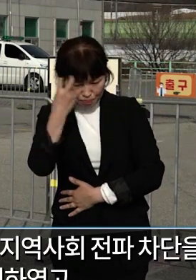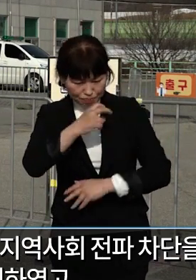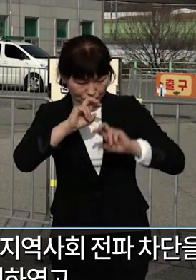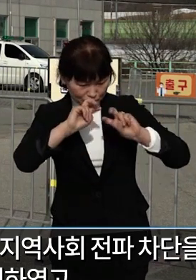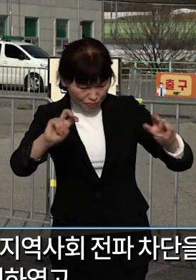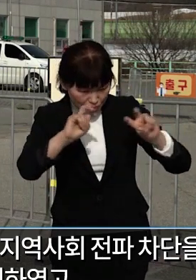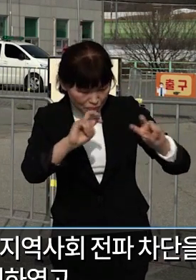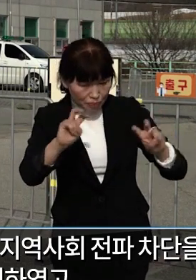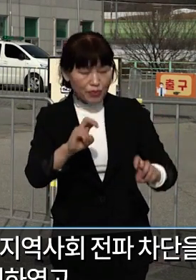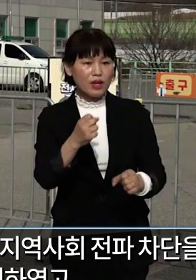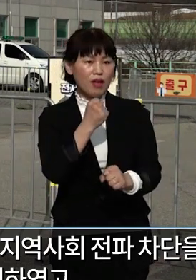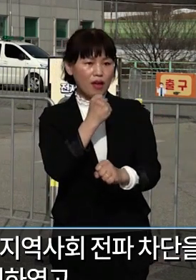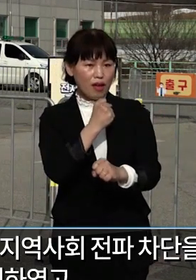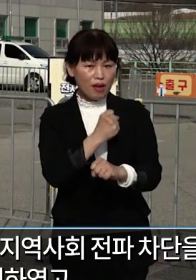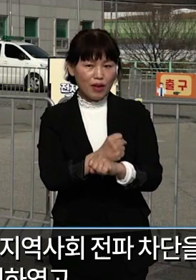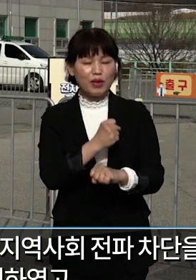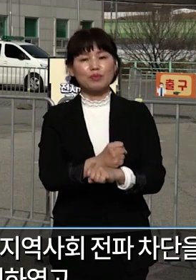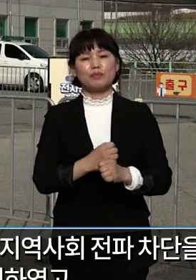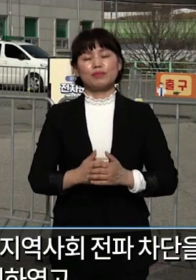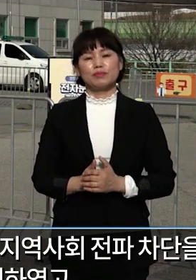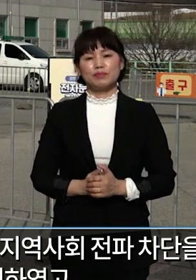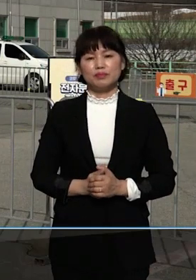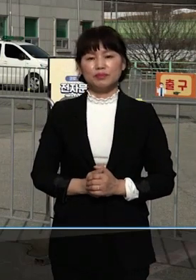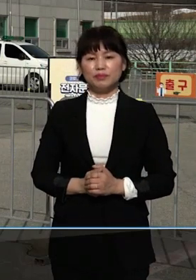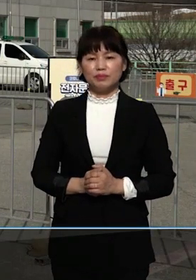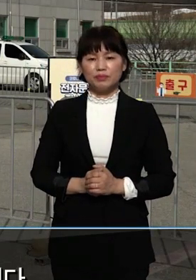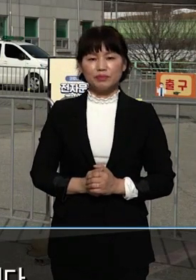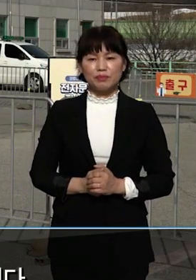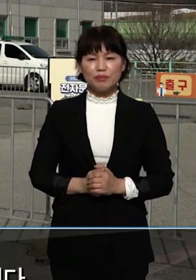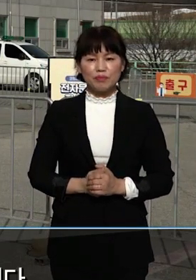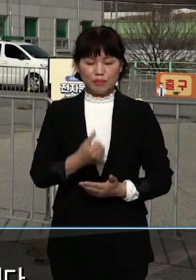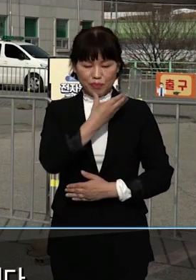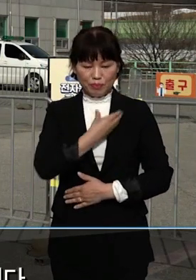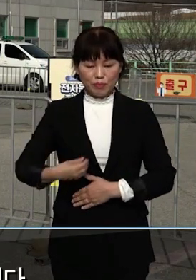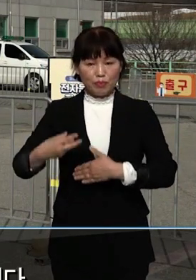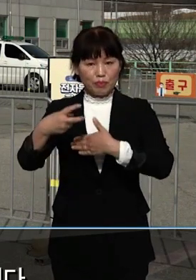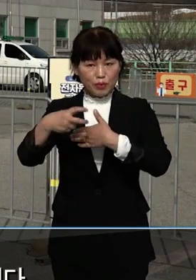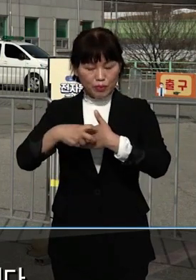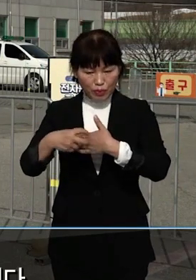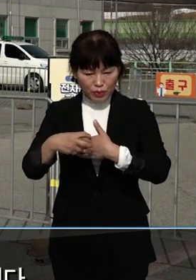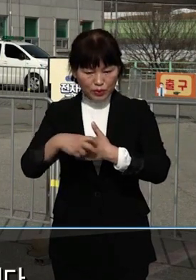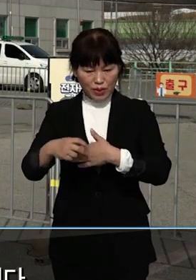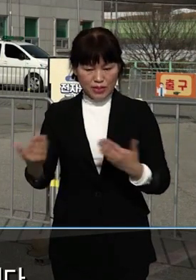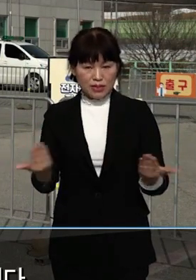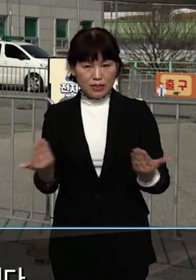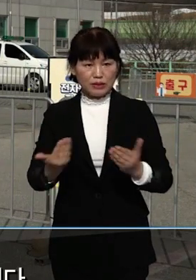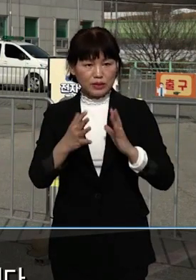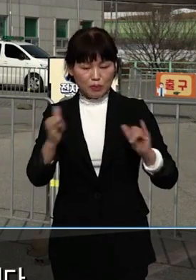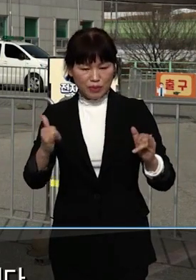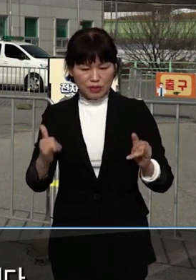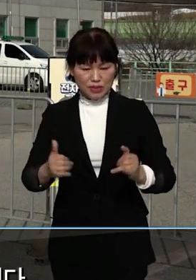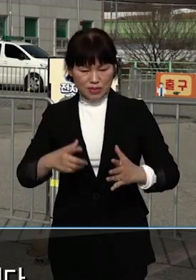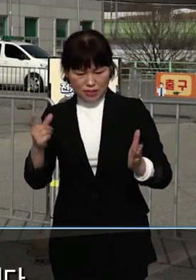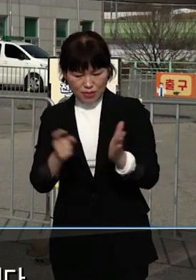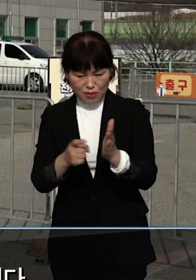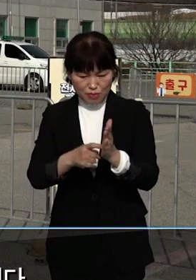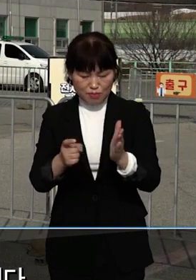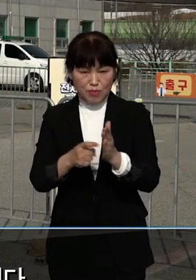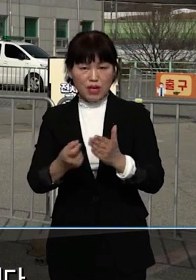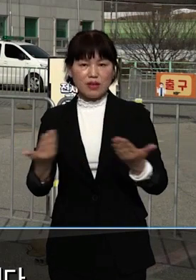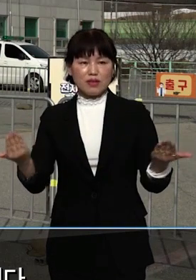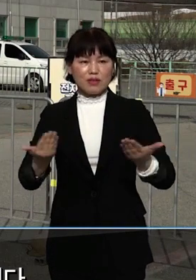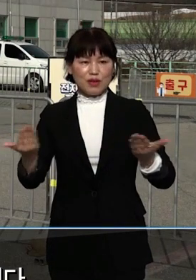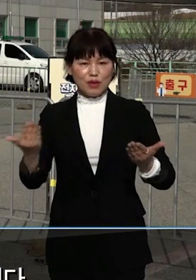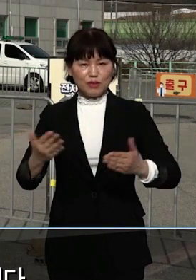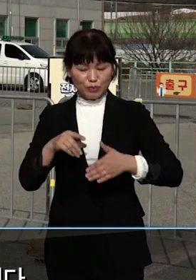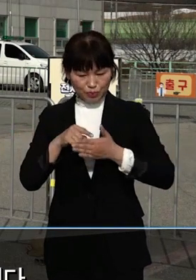신속하게 역학조사를 실시하였고 보건소 전 직원이 비상근무에 돌입해